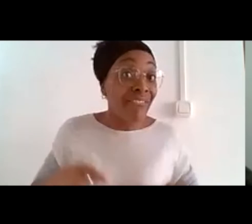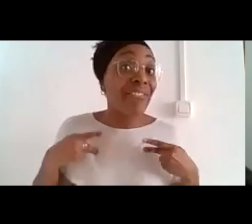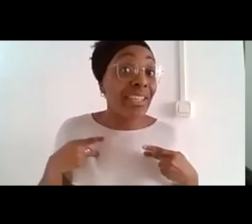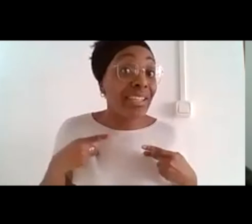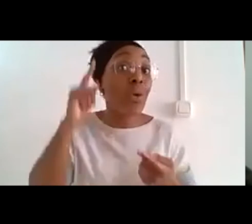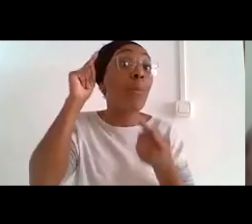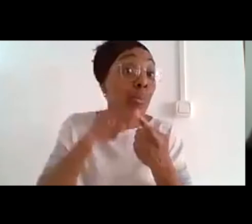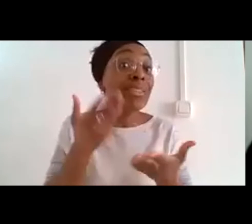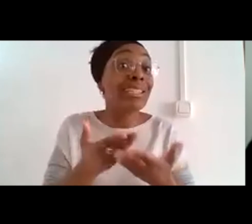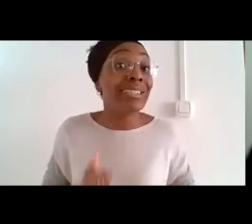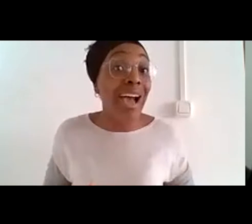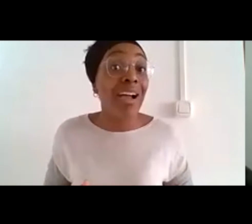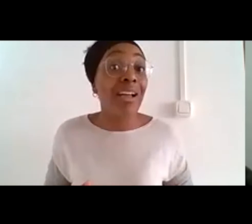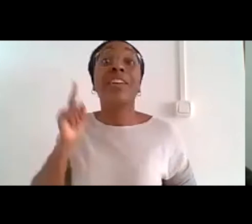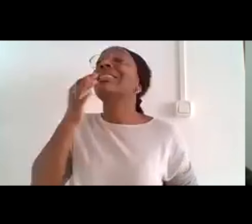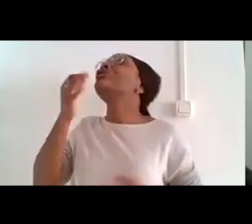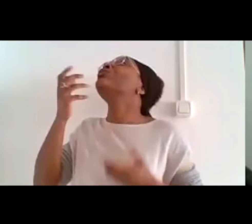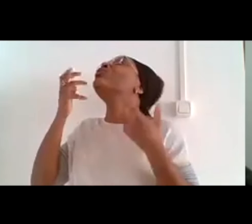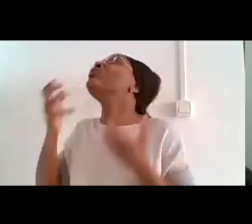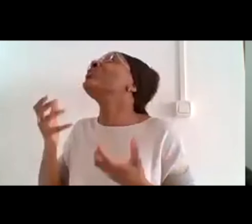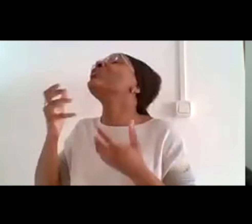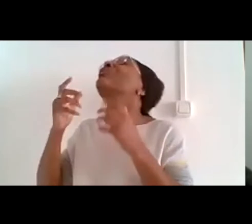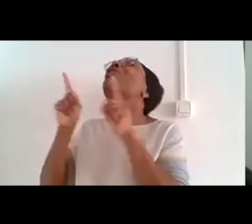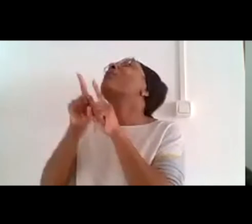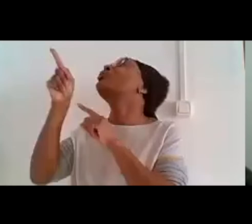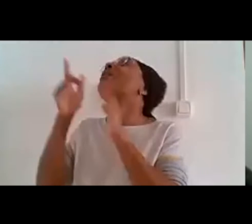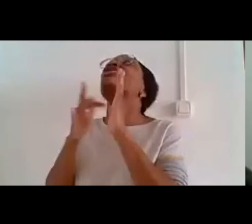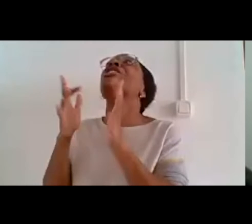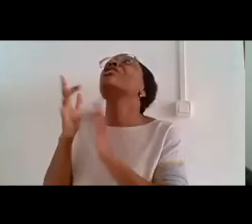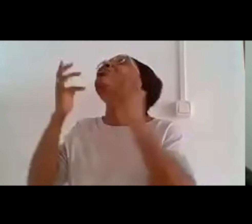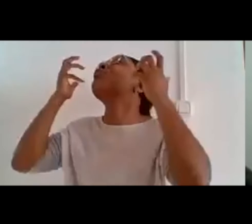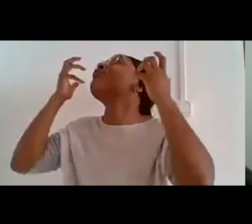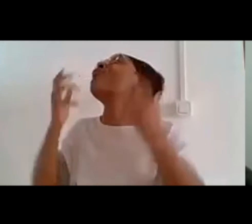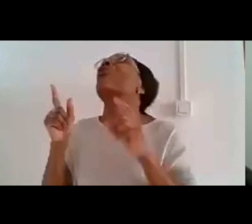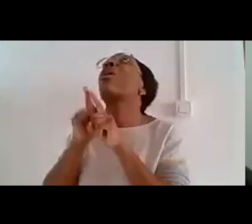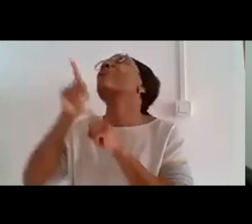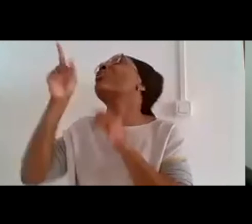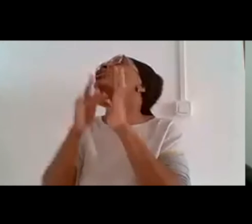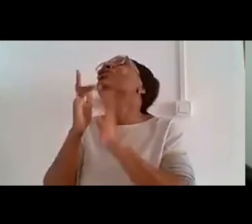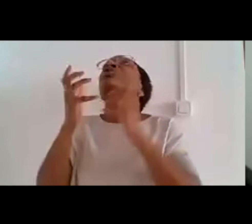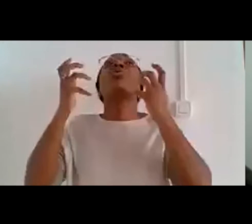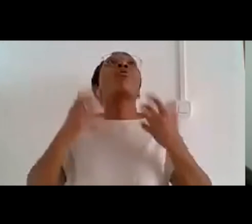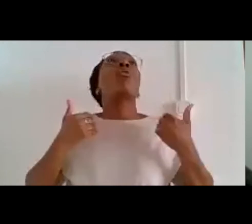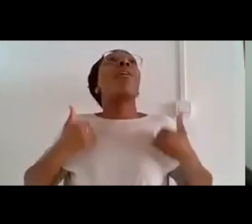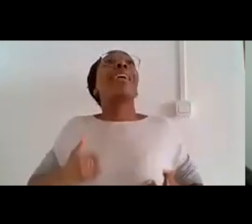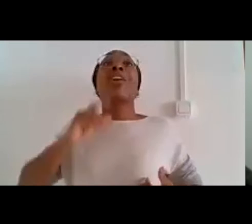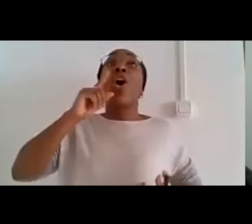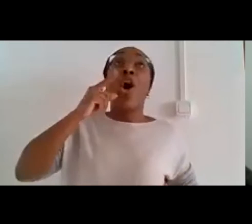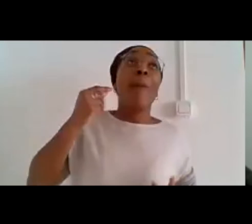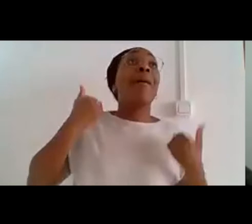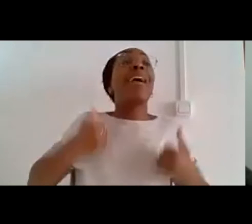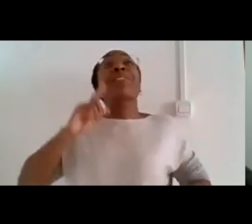Seigneur, je veux être comme toi Jésus, afin d'être un homme ou une femme qui va bénir mon